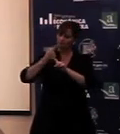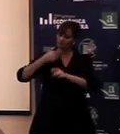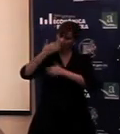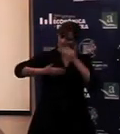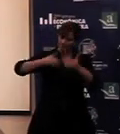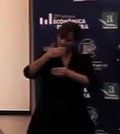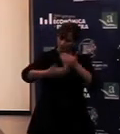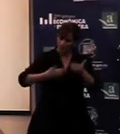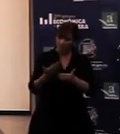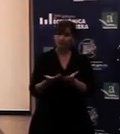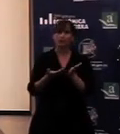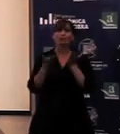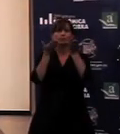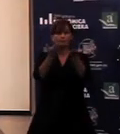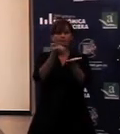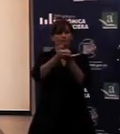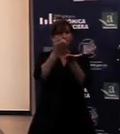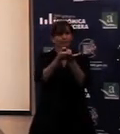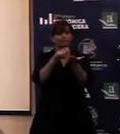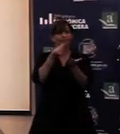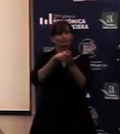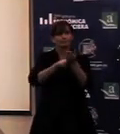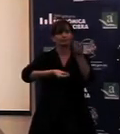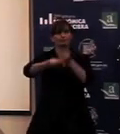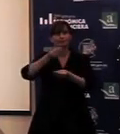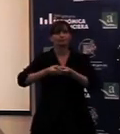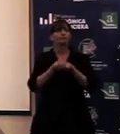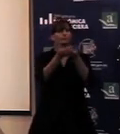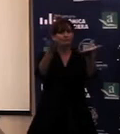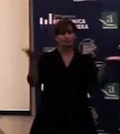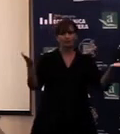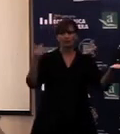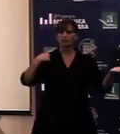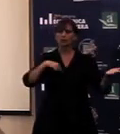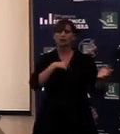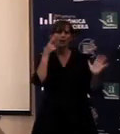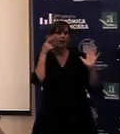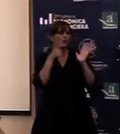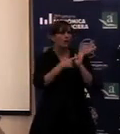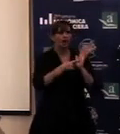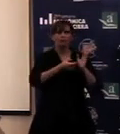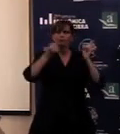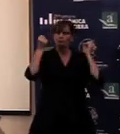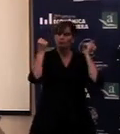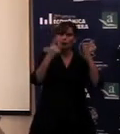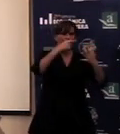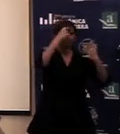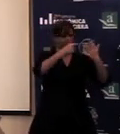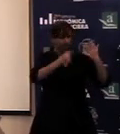aparte de brindar servicios financieros inclusivos, hay un montón de cosas que podemos empezar a desarrollar.